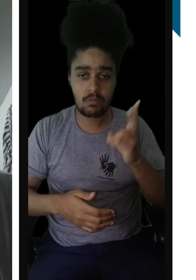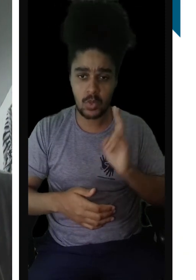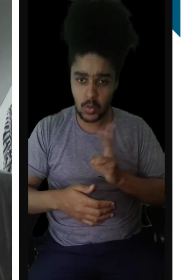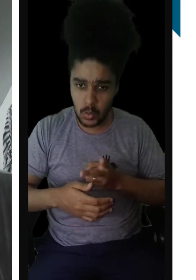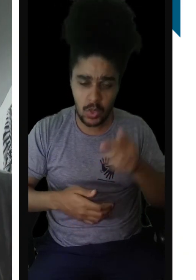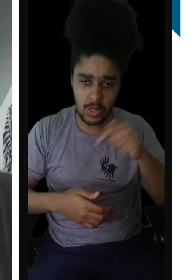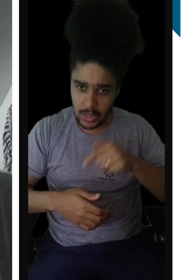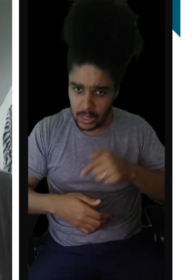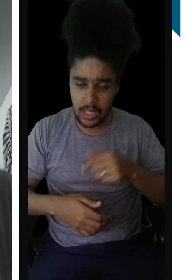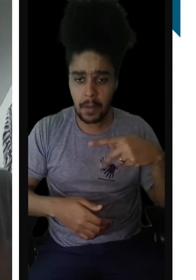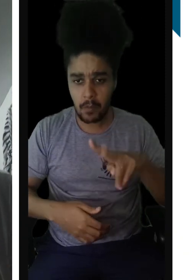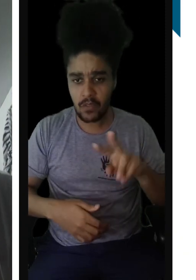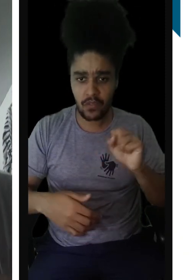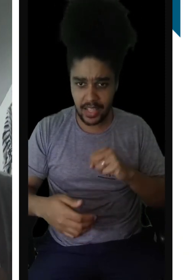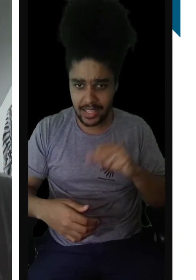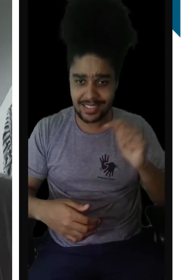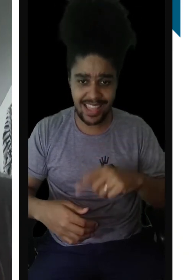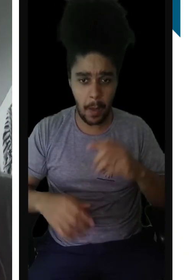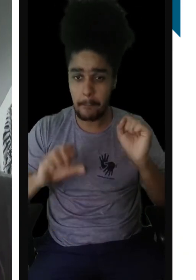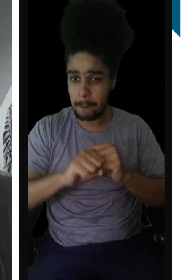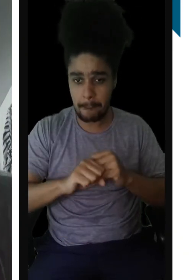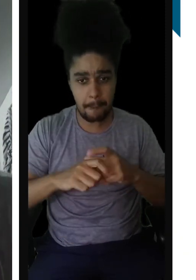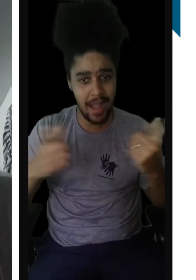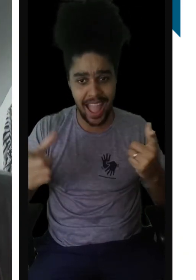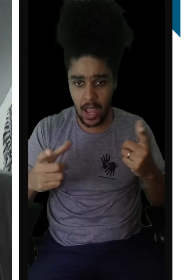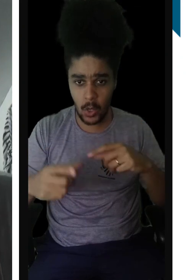a camisa desse projeto, que é o maior